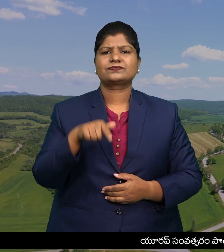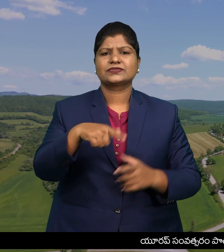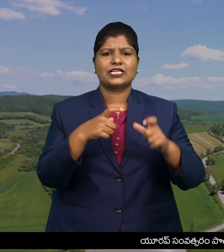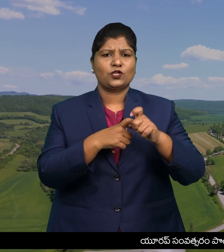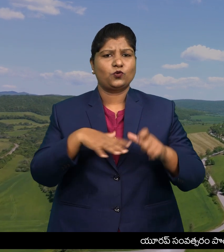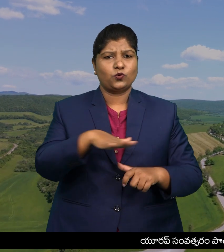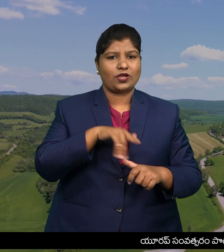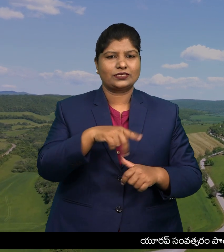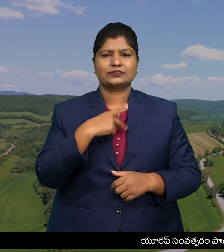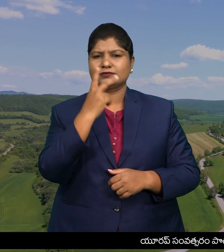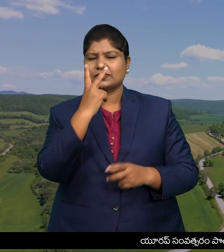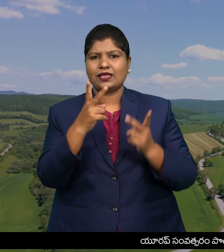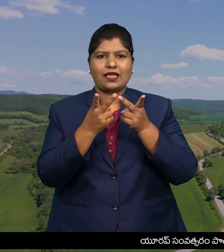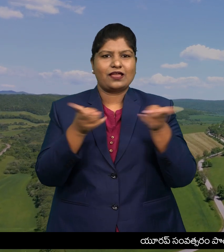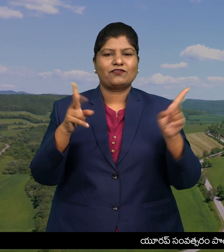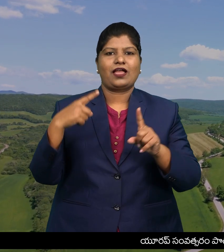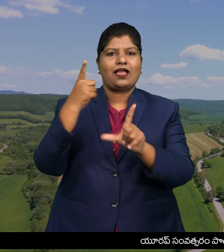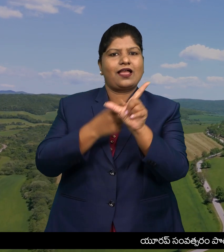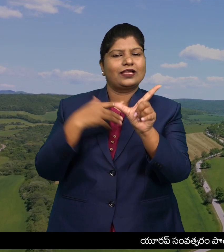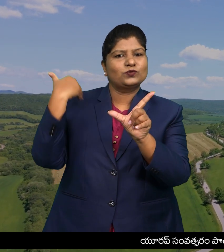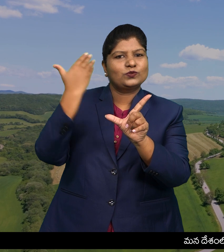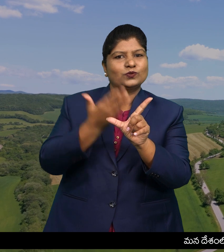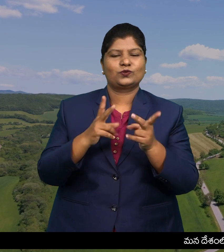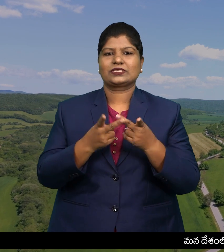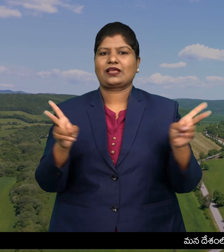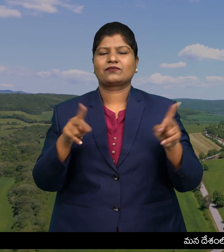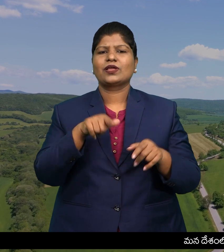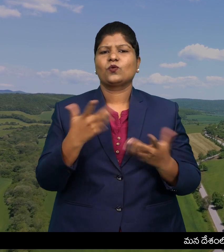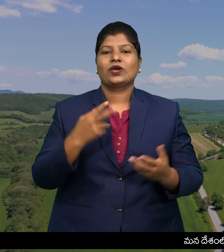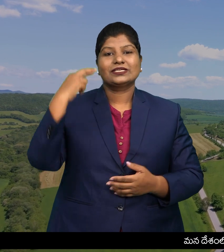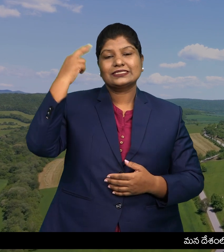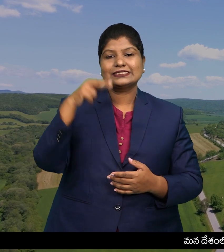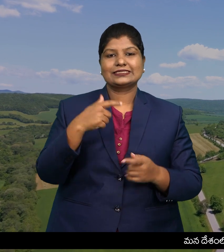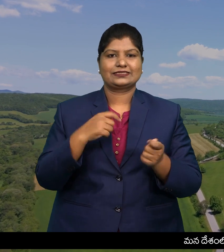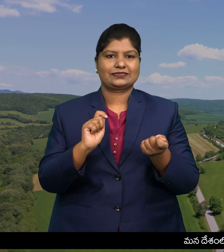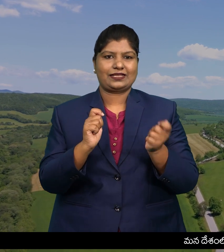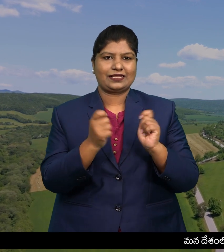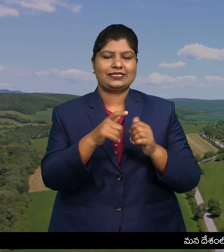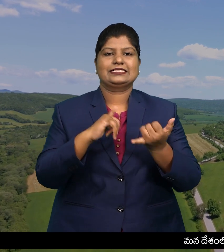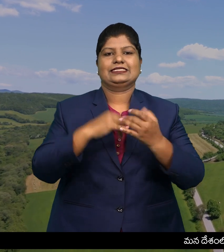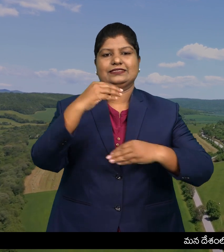యూరప్ సంవత్సరం పొడవునా వివిధ రంగులలో కనపడుతుంది. మన దేశంలో వ్యవసాయ పనుల కాలం